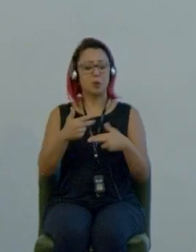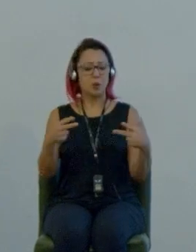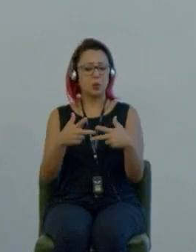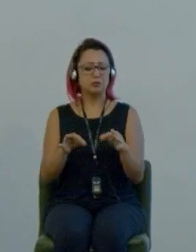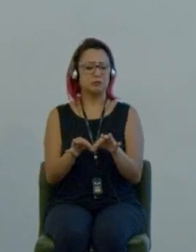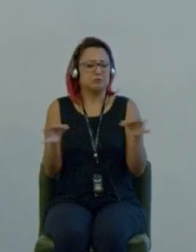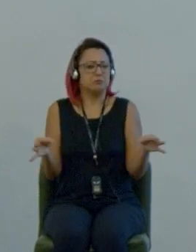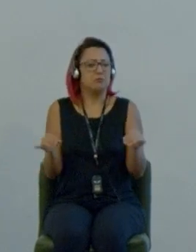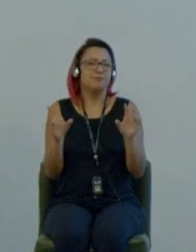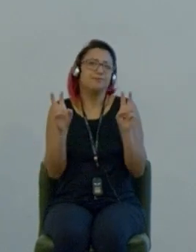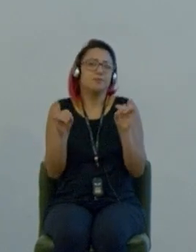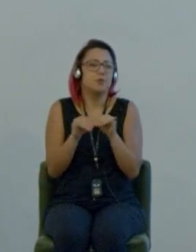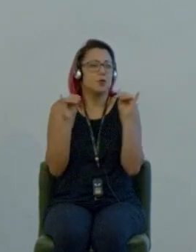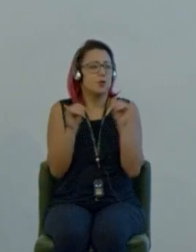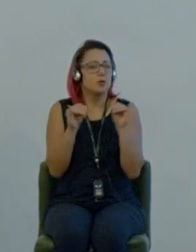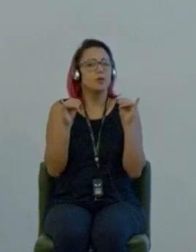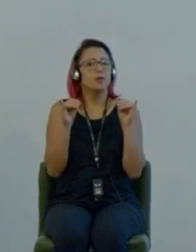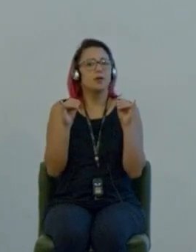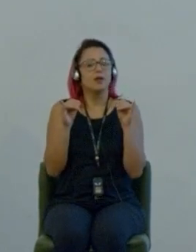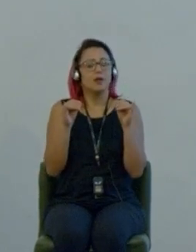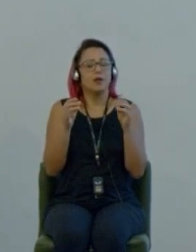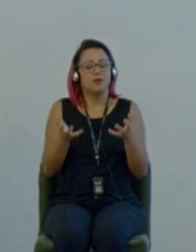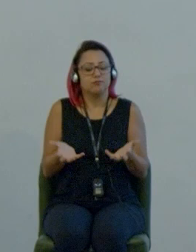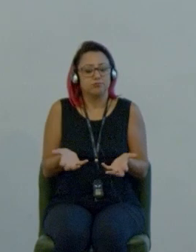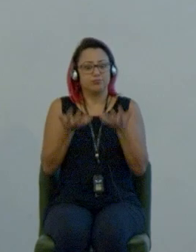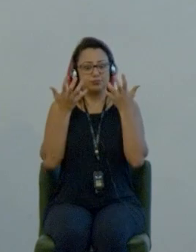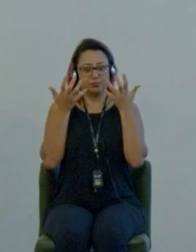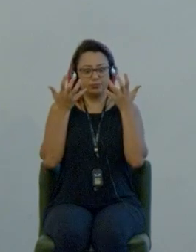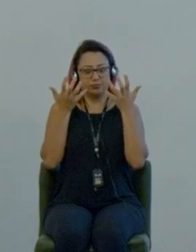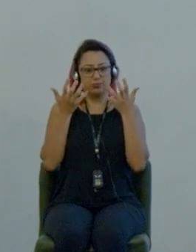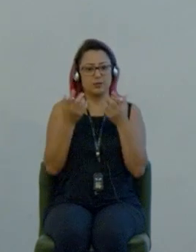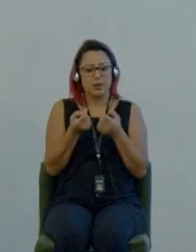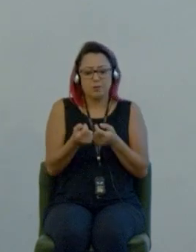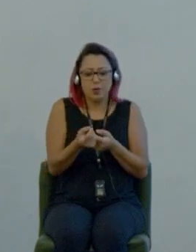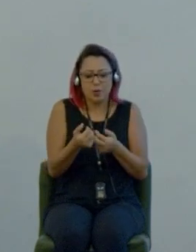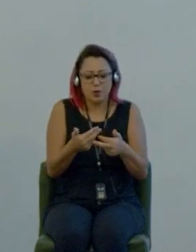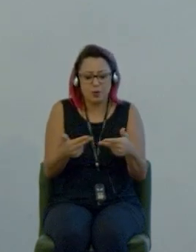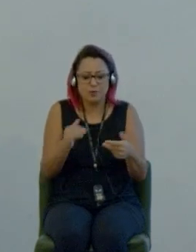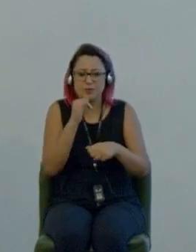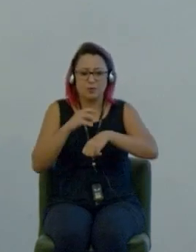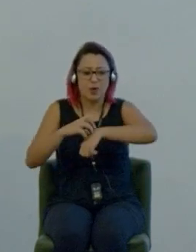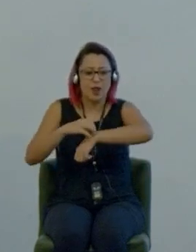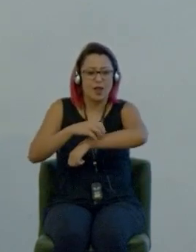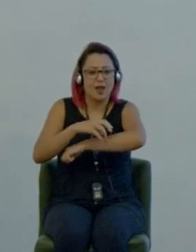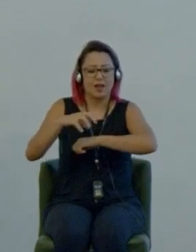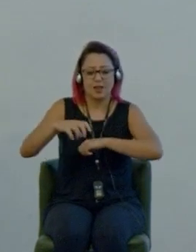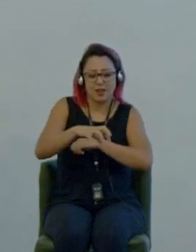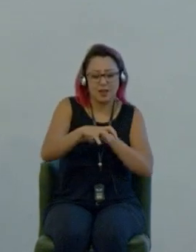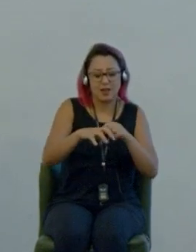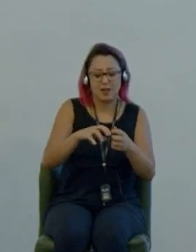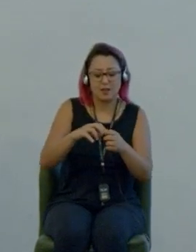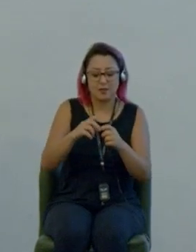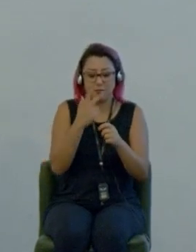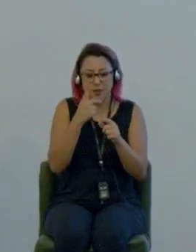en sublime, il transforme des petits monstres que sont les araignées en merveilles, et il